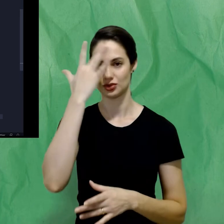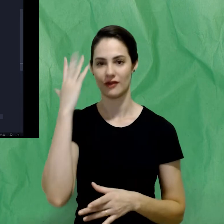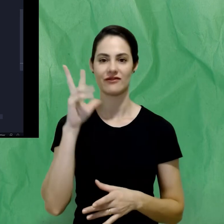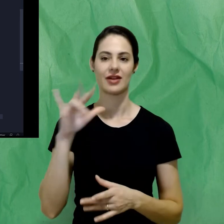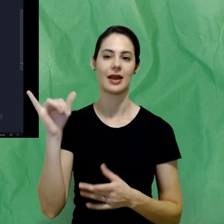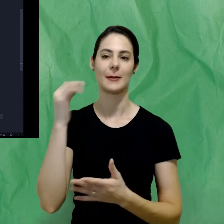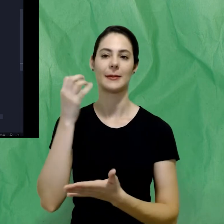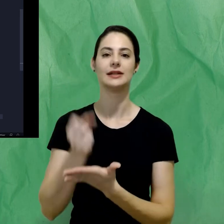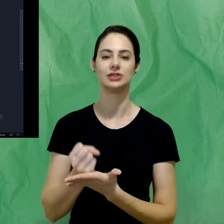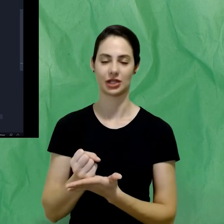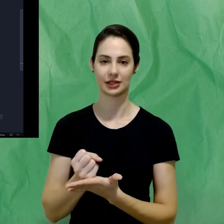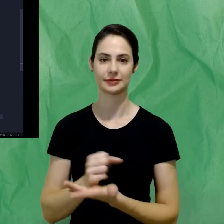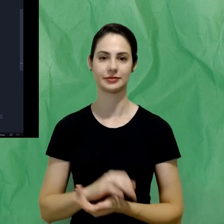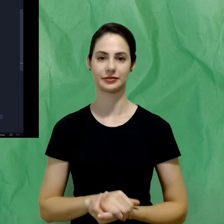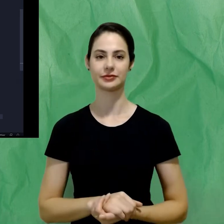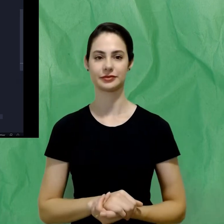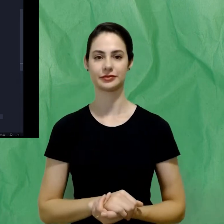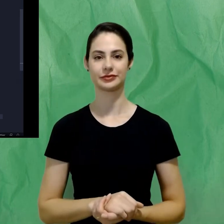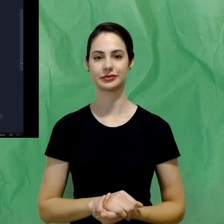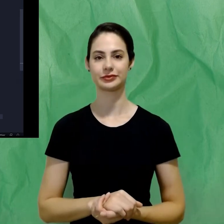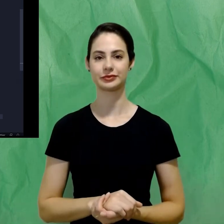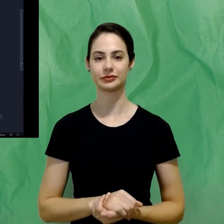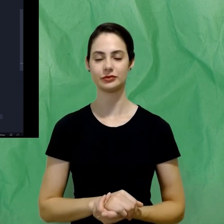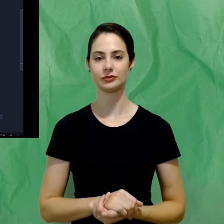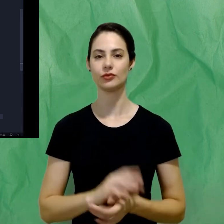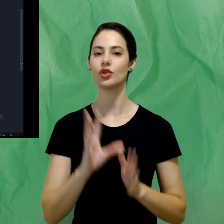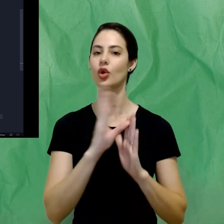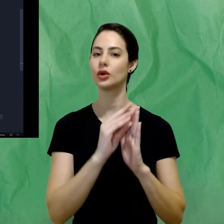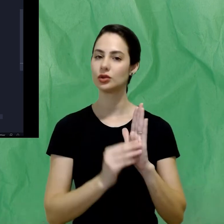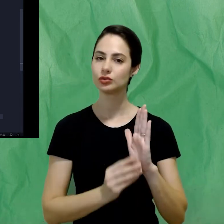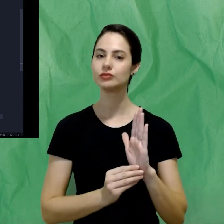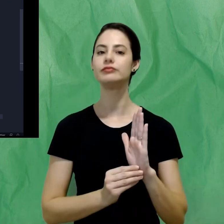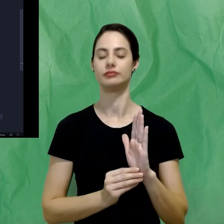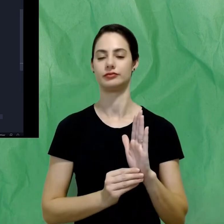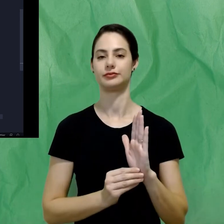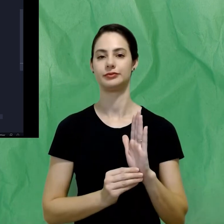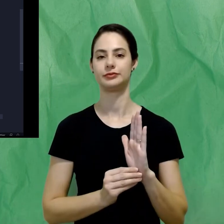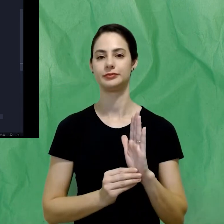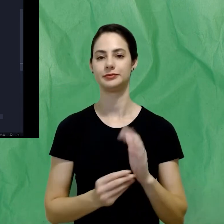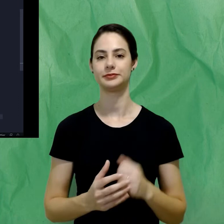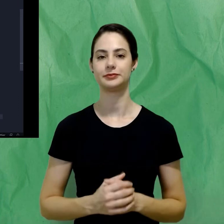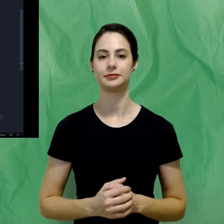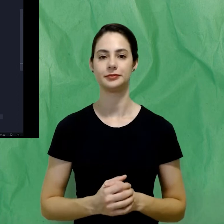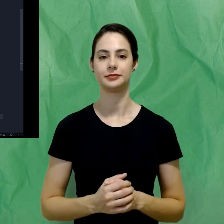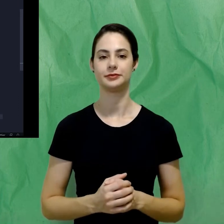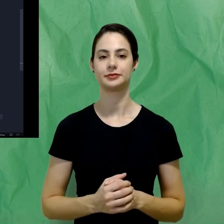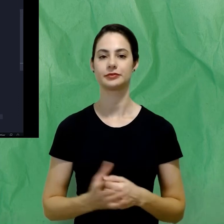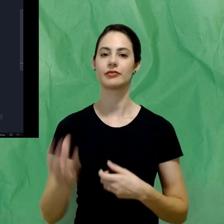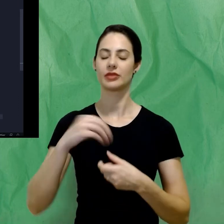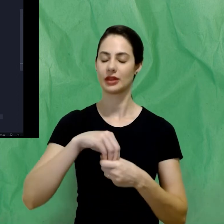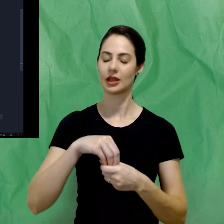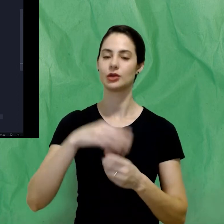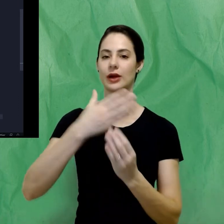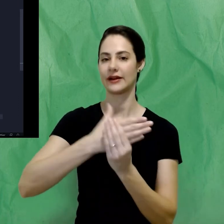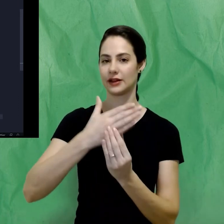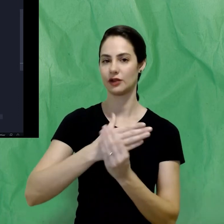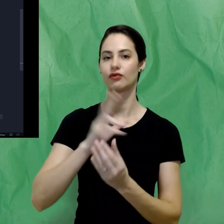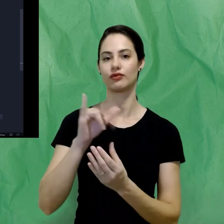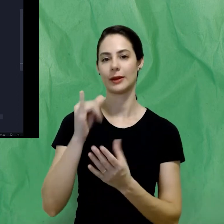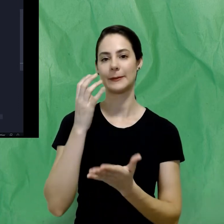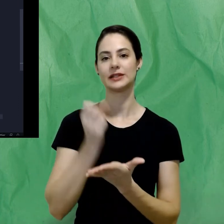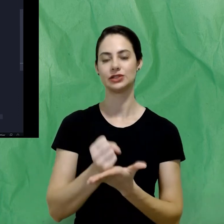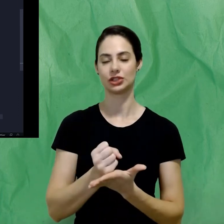vai baixar esse arquivo e o conteúdo dos dados que eu estou aqui preenchendo no formulário vão estar todos dentro desse arquivo que foi